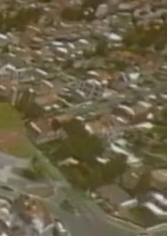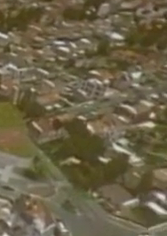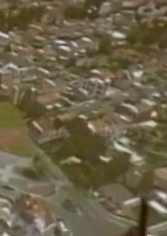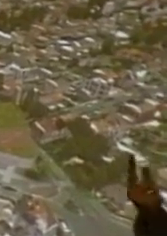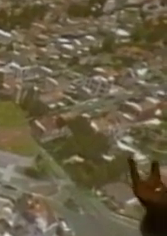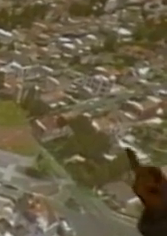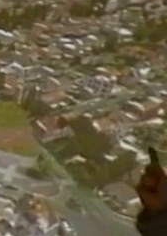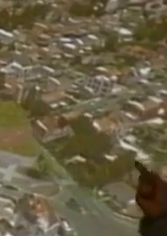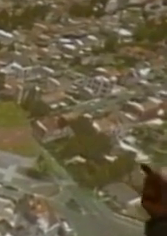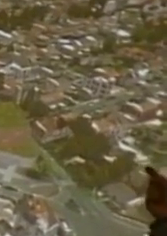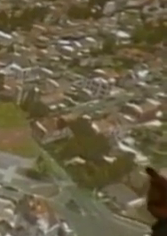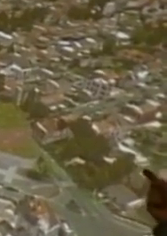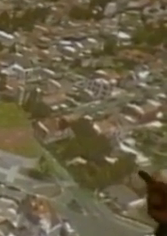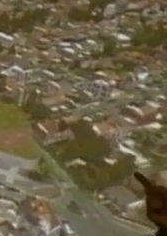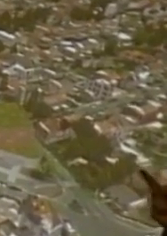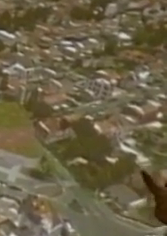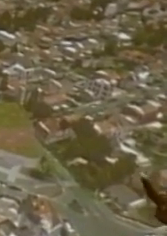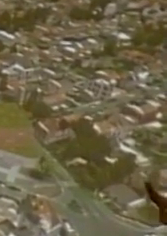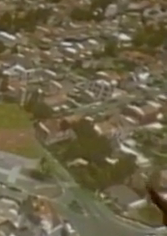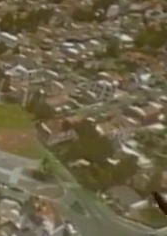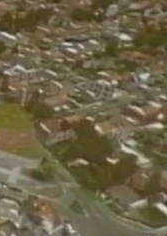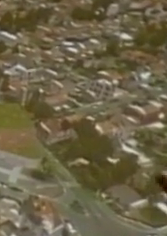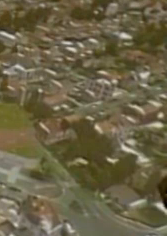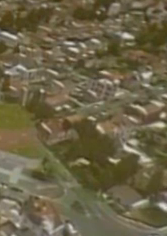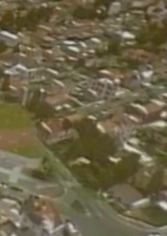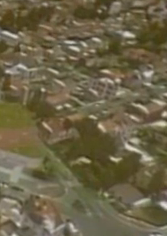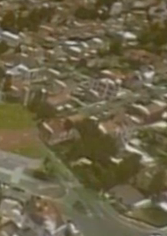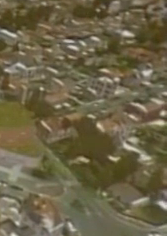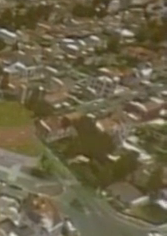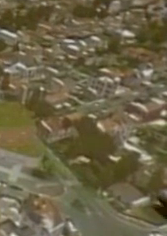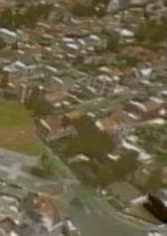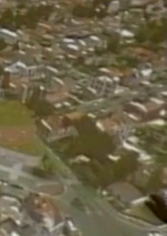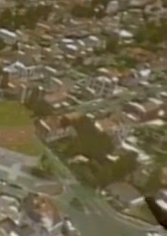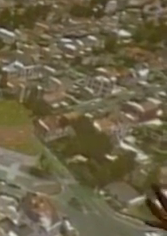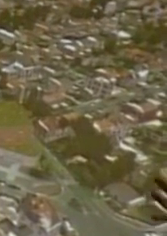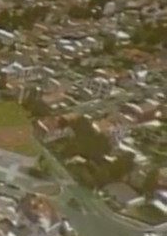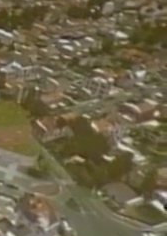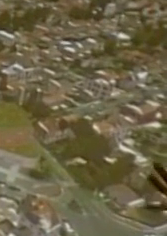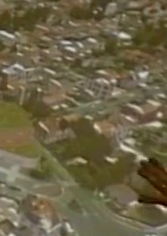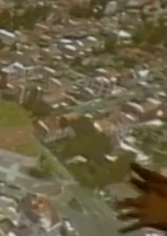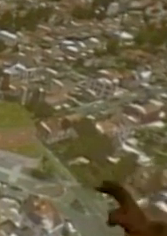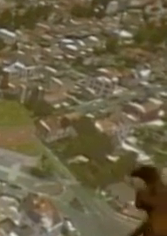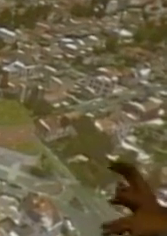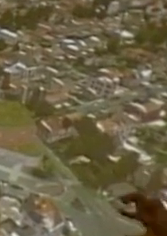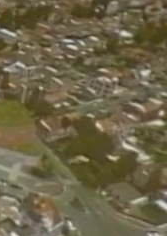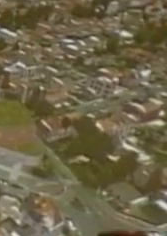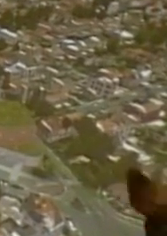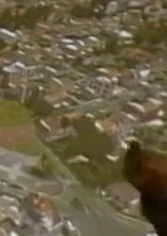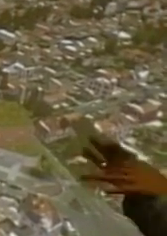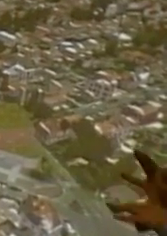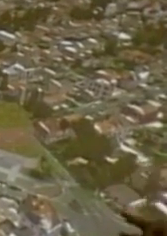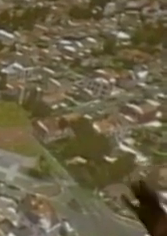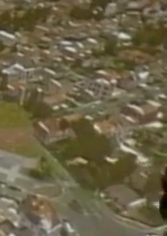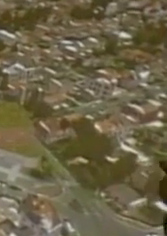collège à Aulnay-sous-Bois. Malheureusement, aucun terrain n'avait été mis à disponibilité du conseil général pour le construire. On